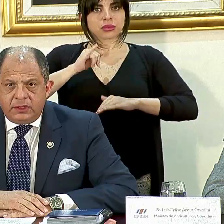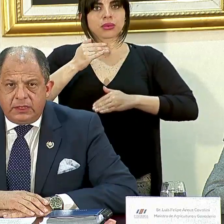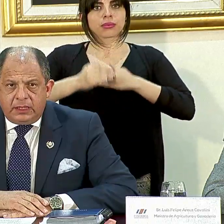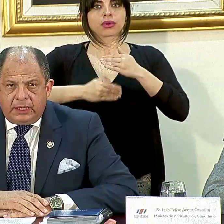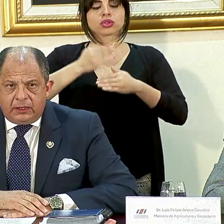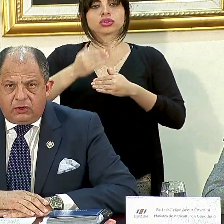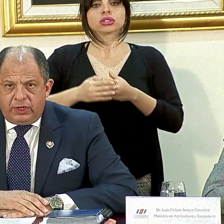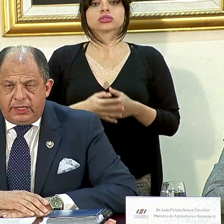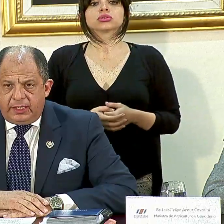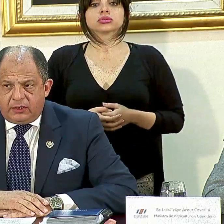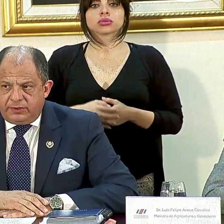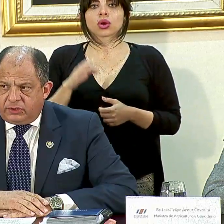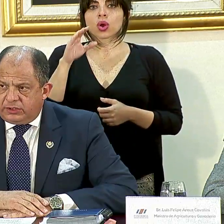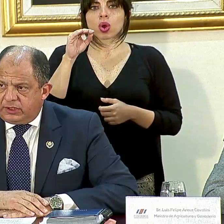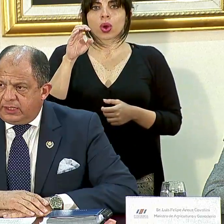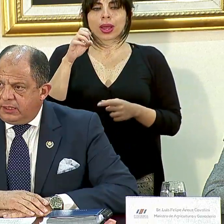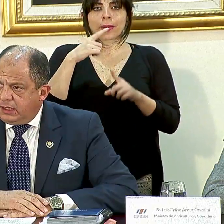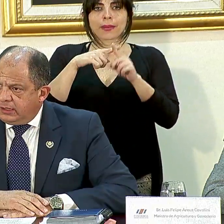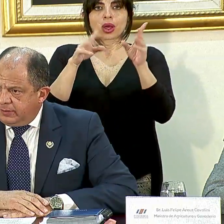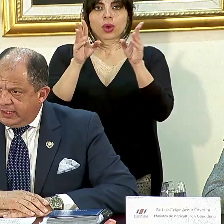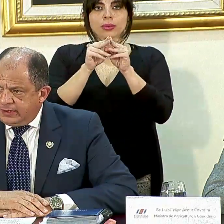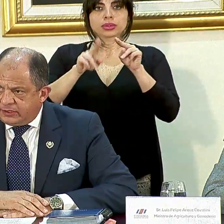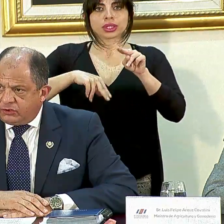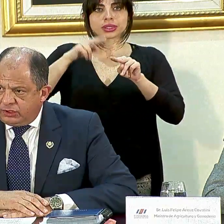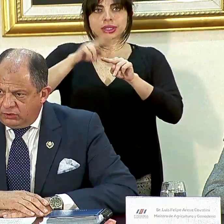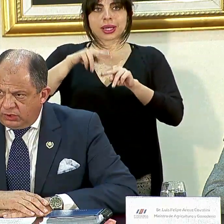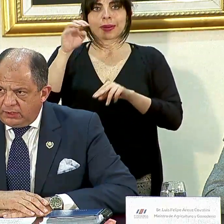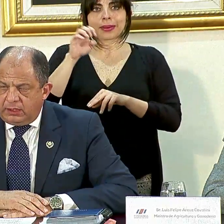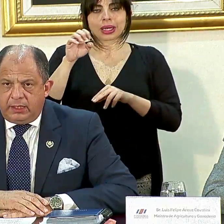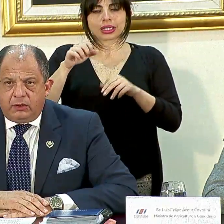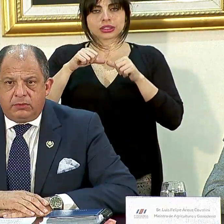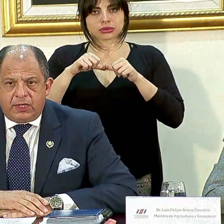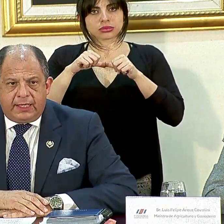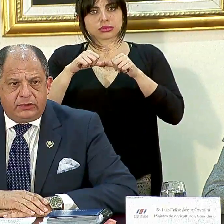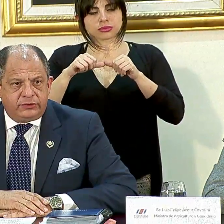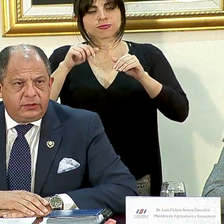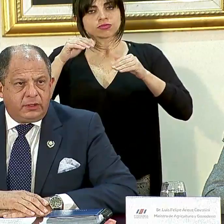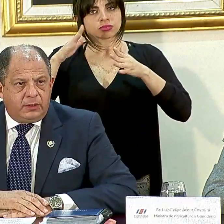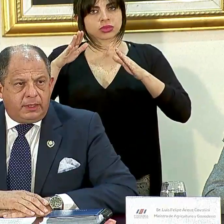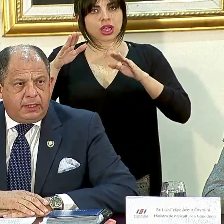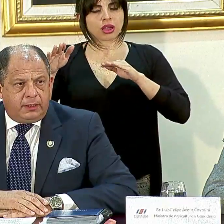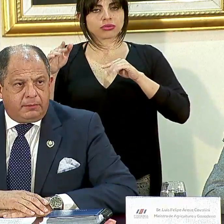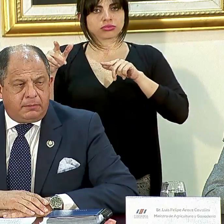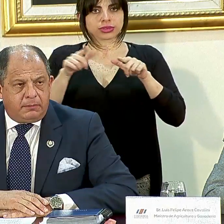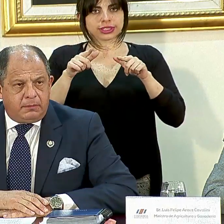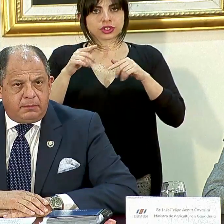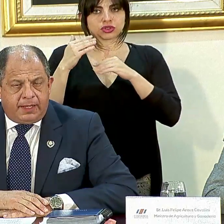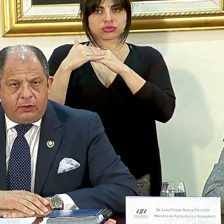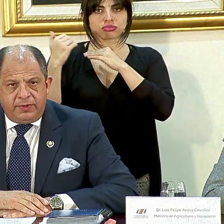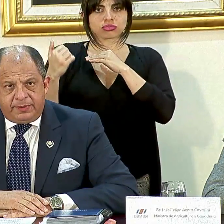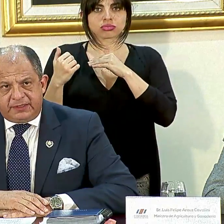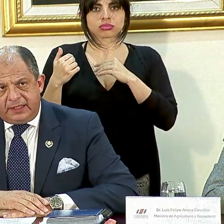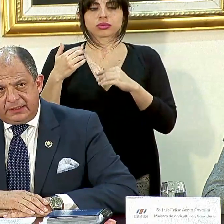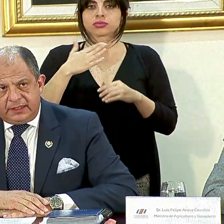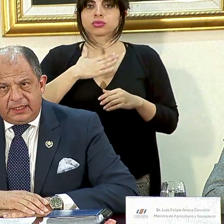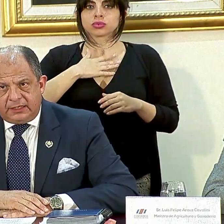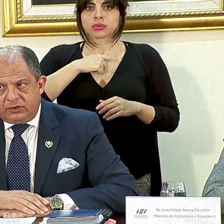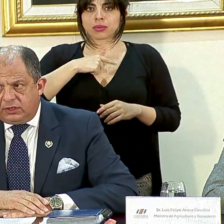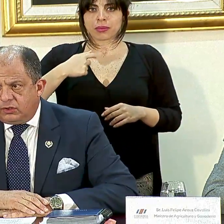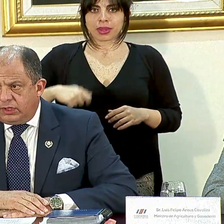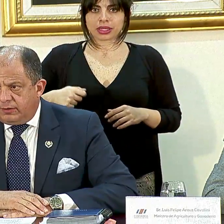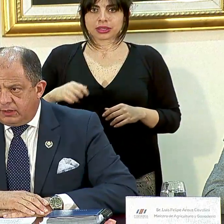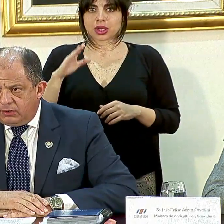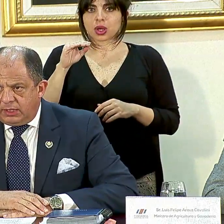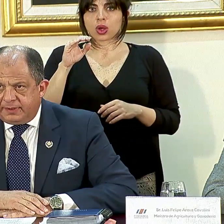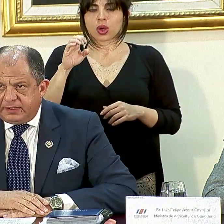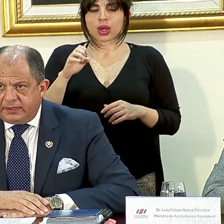proceso. El COE y la Comisión Nacional de Emergencias continúan convocados bajo mi presidencia, el caso